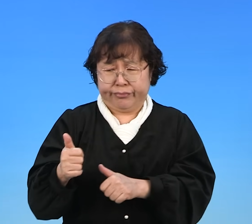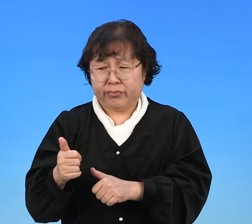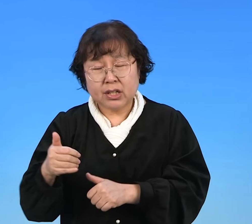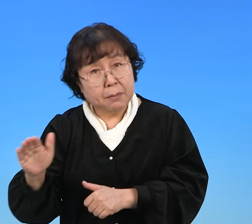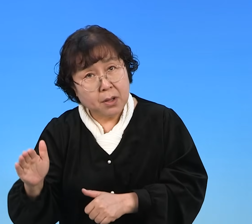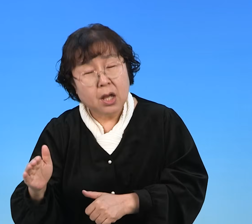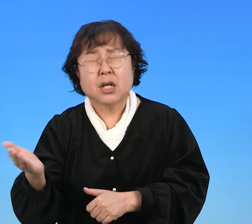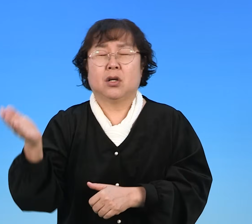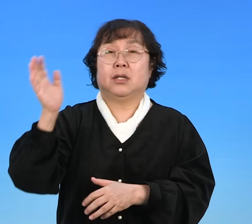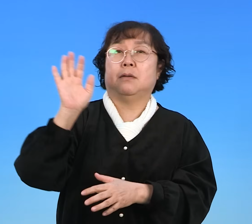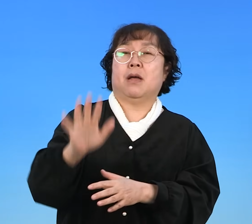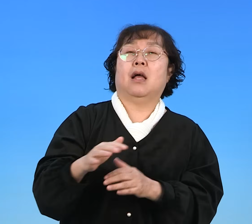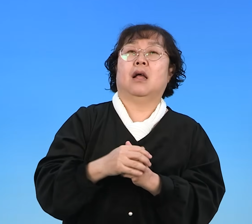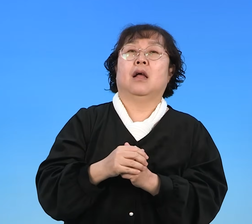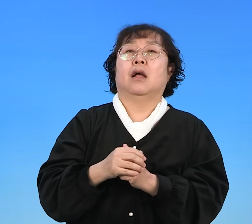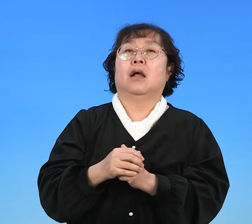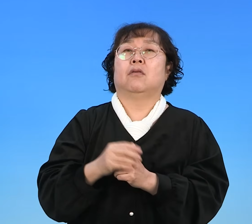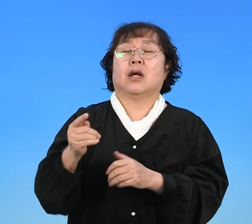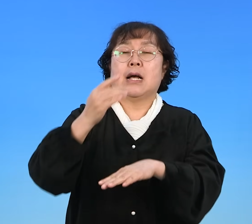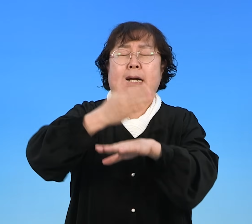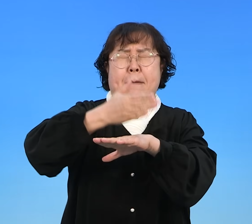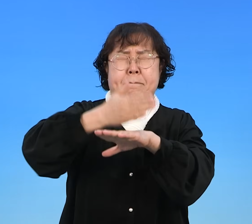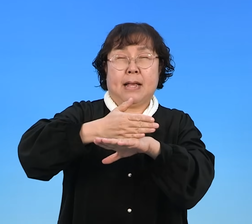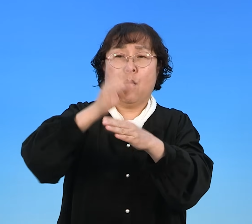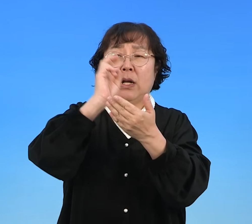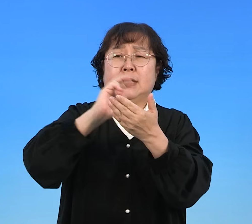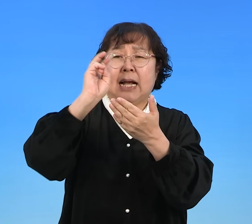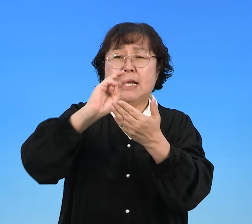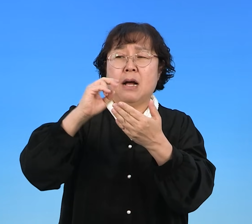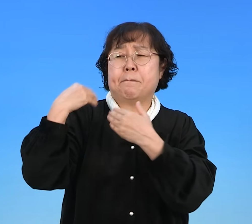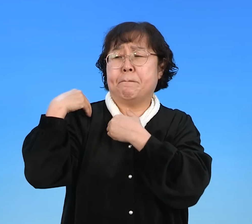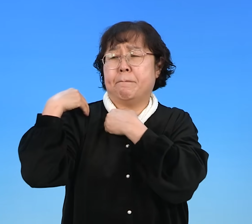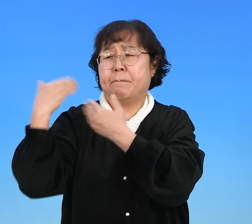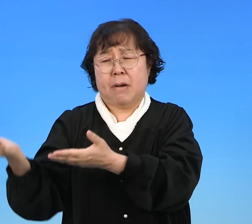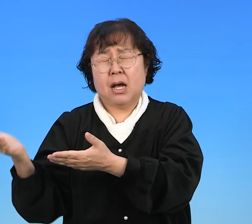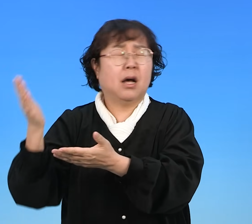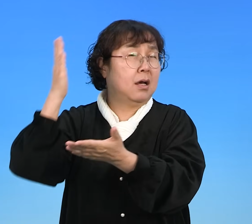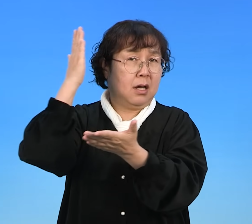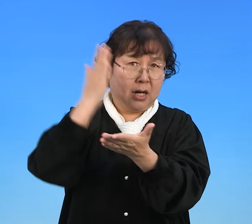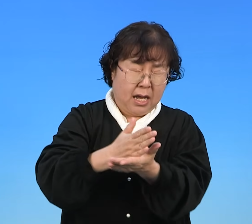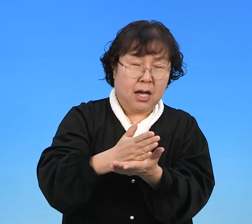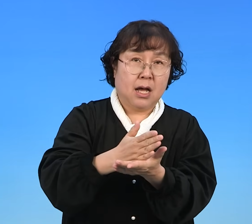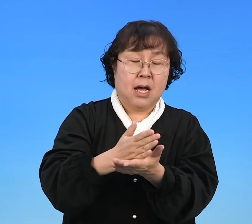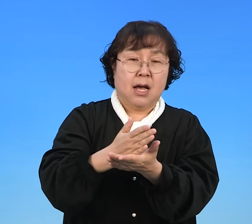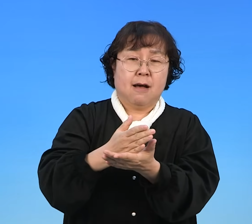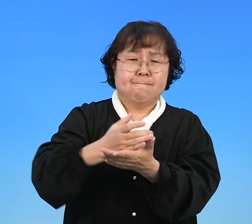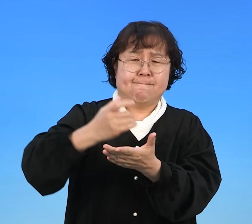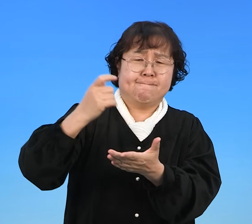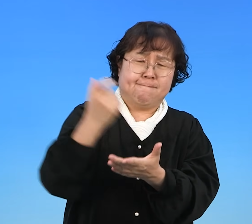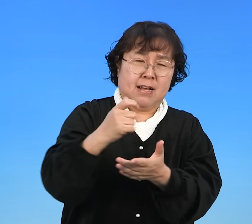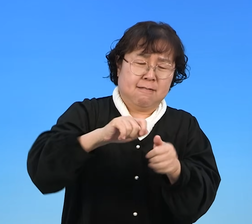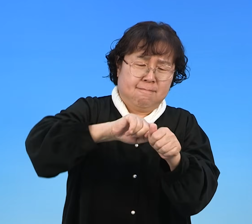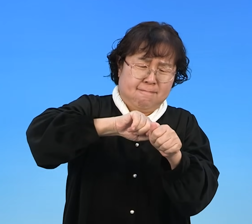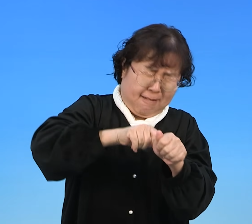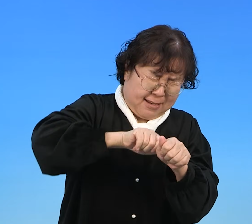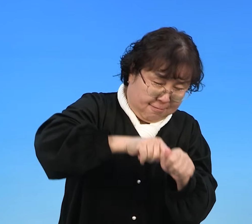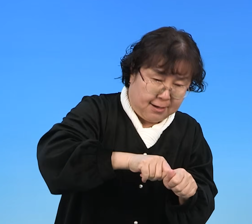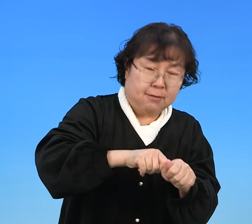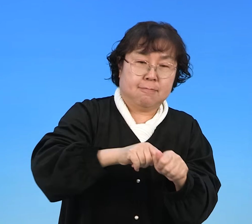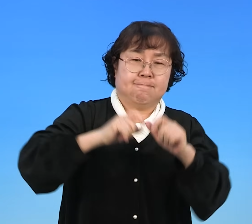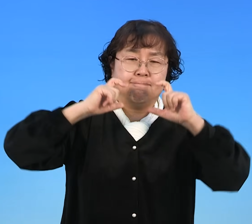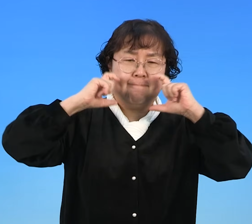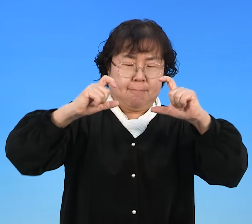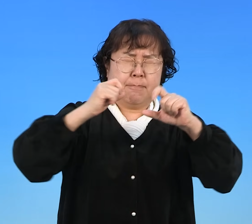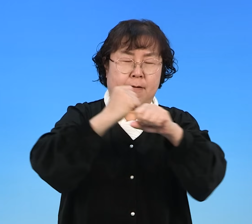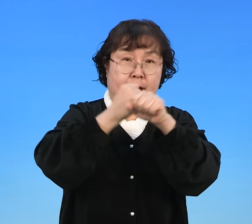보니까요, 찬양에 대하여 감사에 대하여 그렇게 방치하지 말라는 거예요. 강제로 그걸 선포하라는 겁니다. 명령한다는